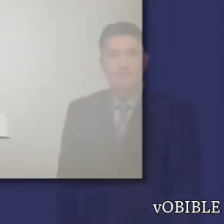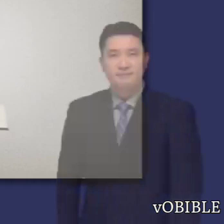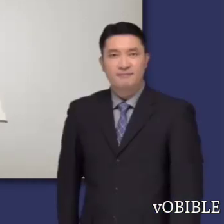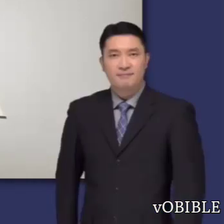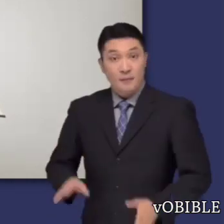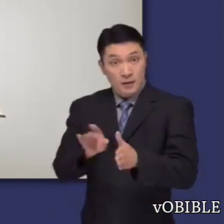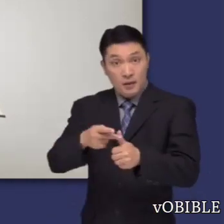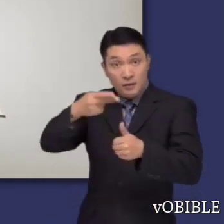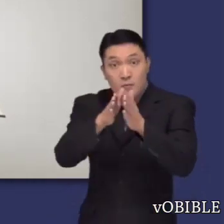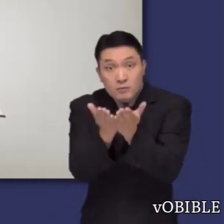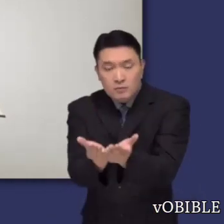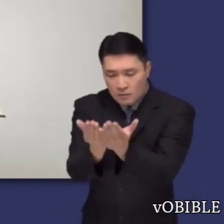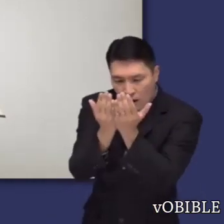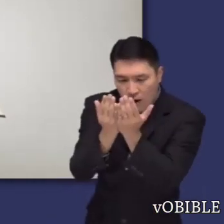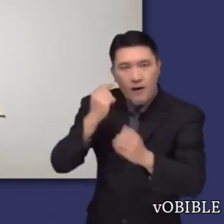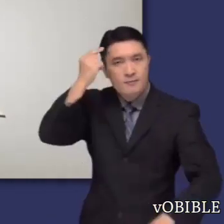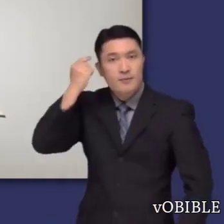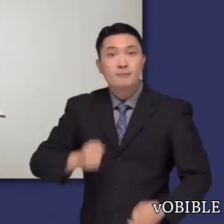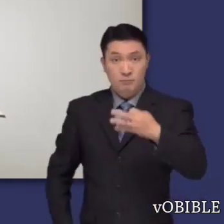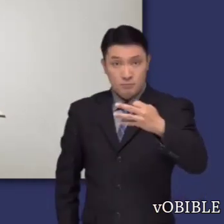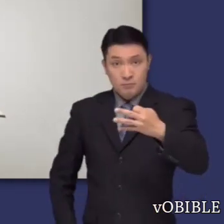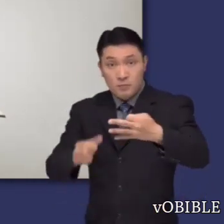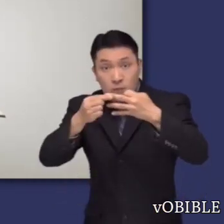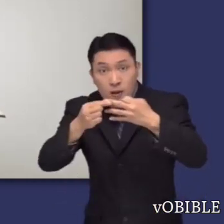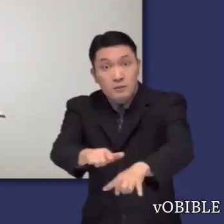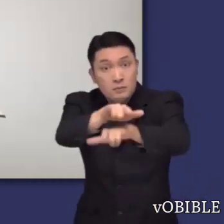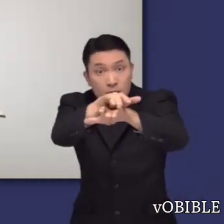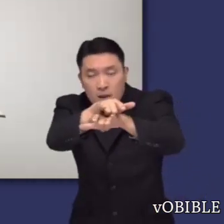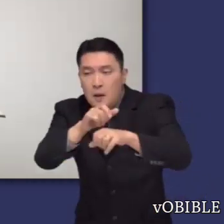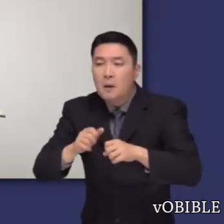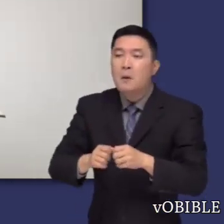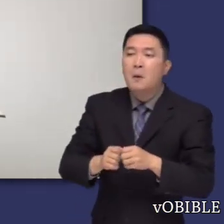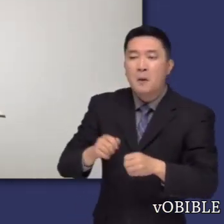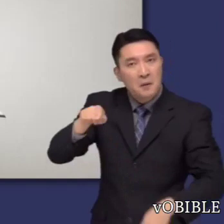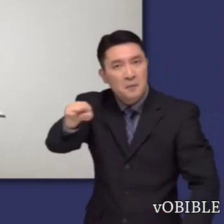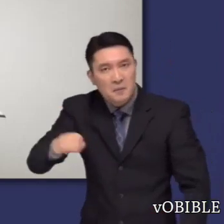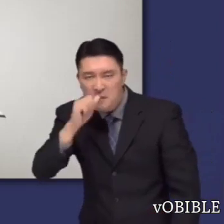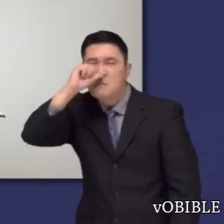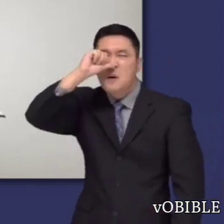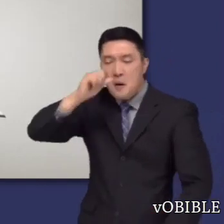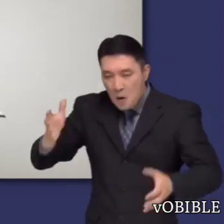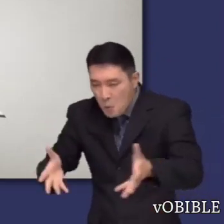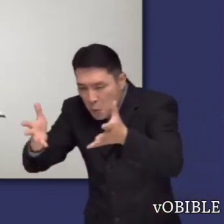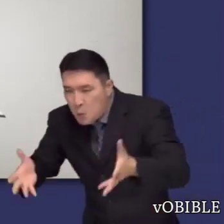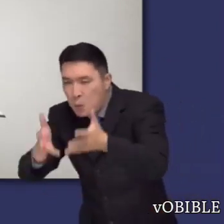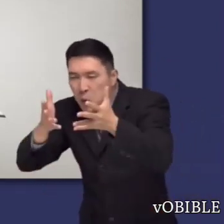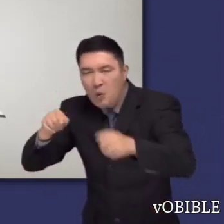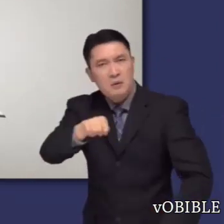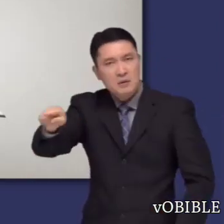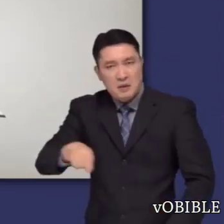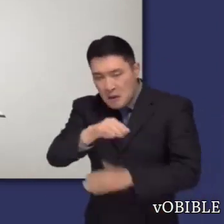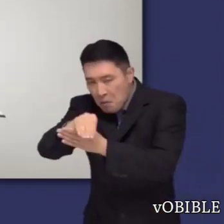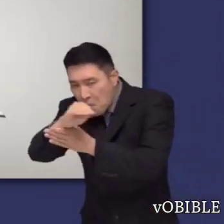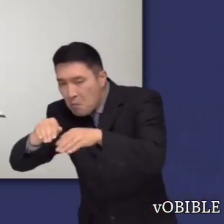你读帖撒罗尼迦后书时请留意，撒旦会利用骄傲、邪恶的人破坏基督的纯正